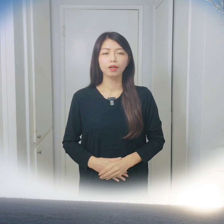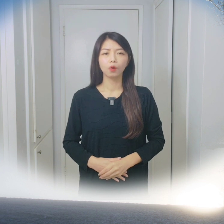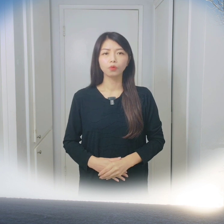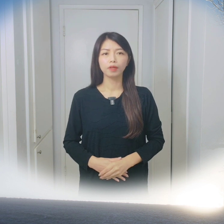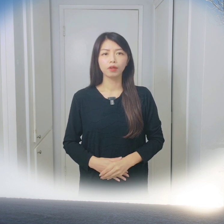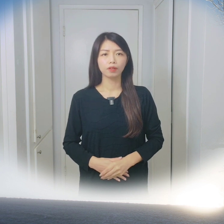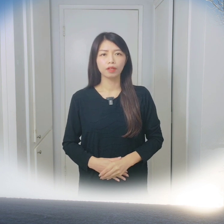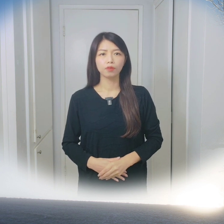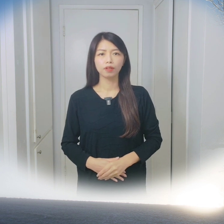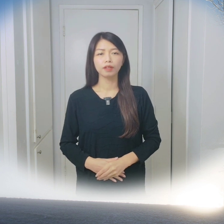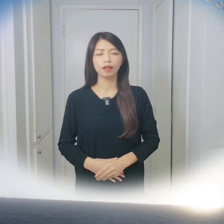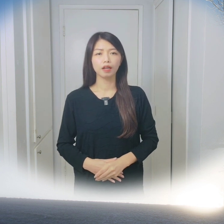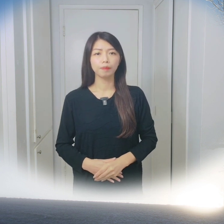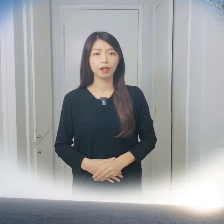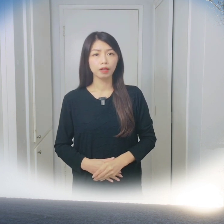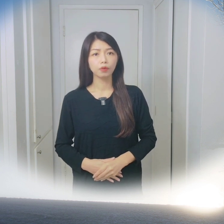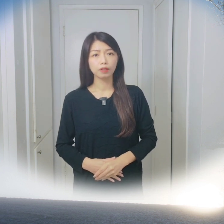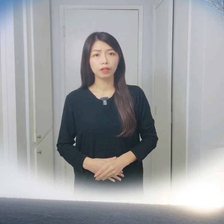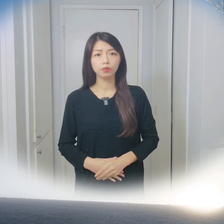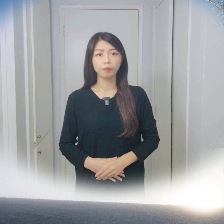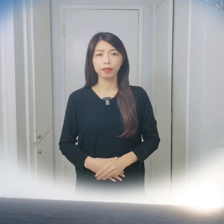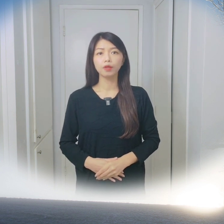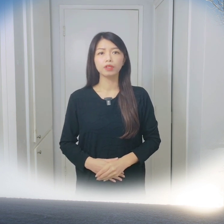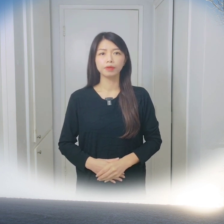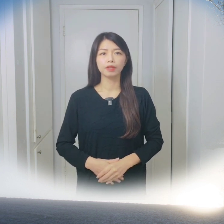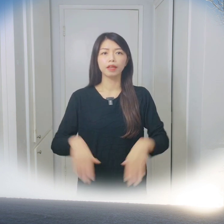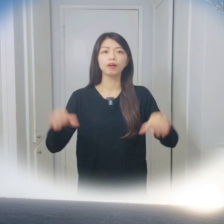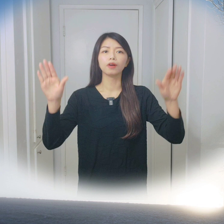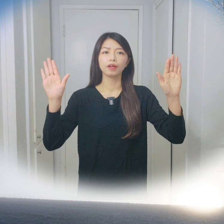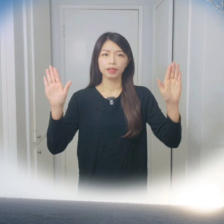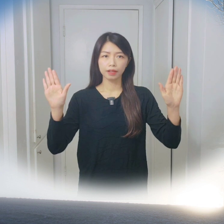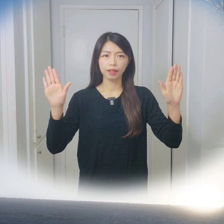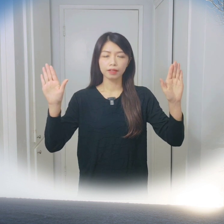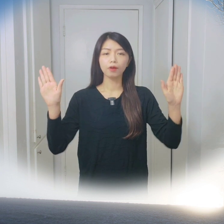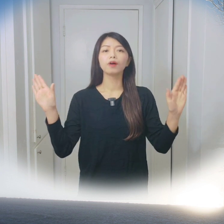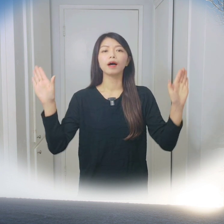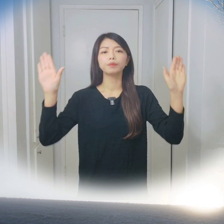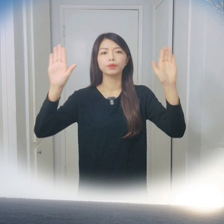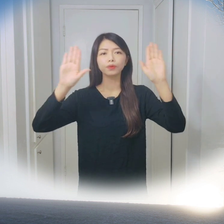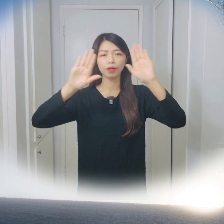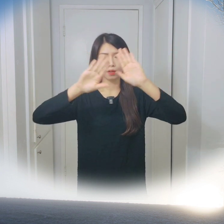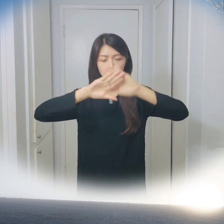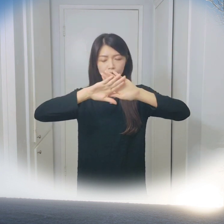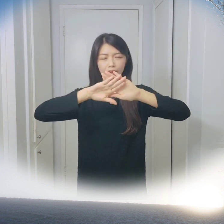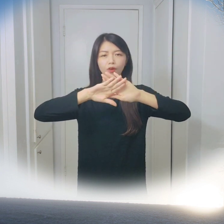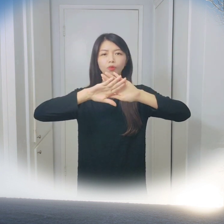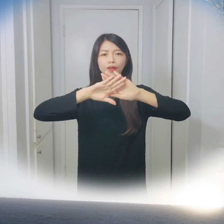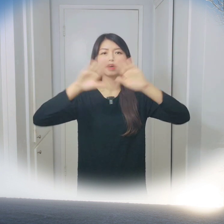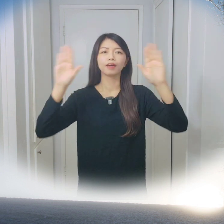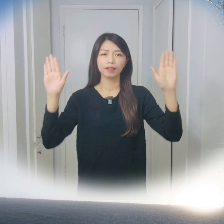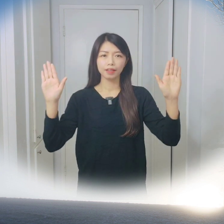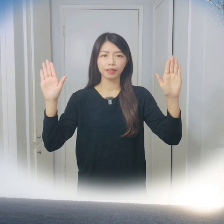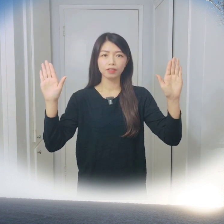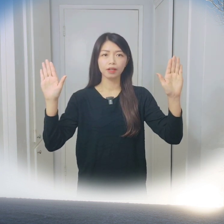주시네. 어둡다라고 한 뜻의 수어는 아까 밝다라고 한 뜻의 수어 반대로 하시면 되는데요. 이 상태에서 앞으로 가려주시면 돼요.